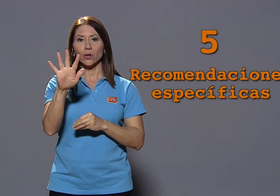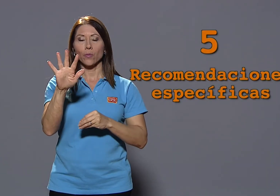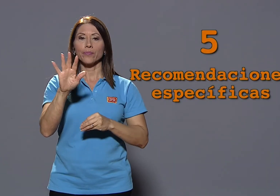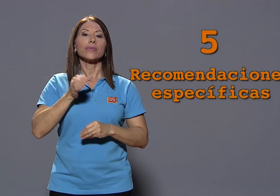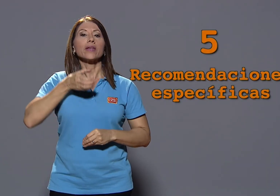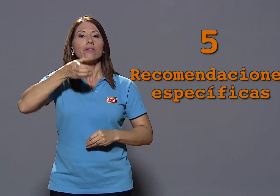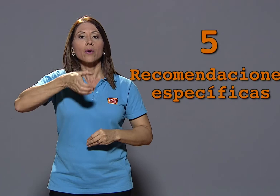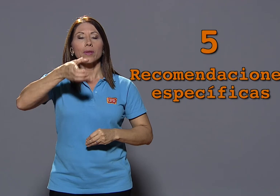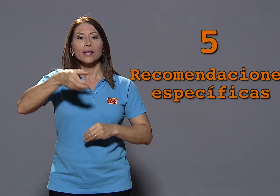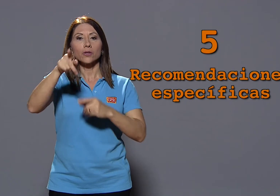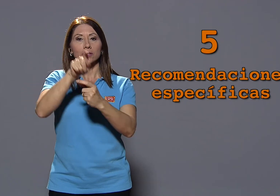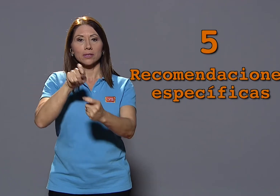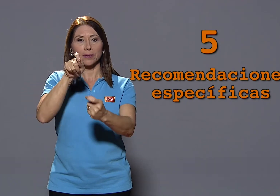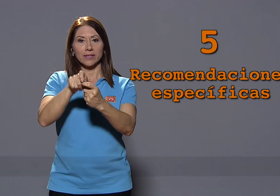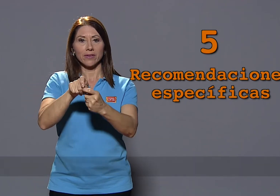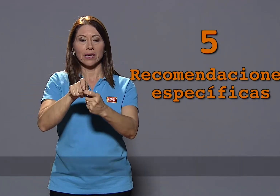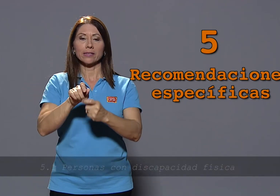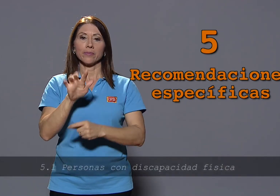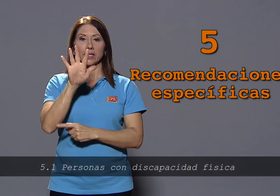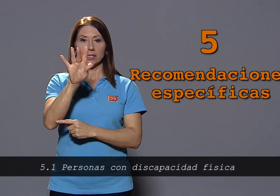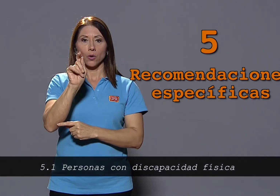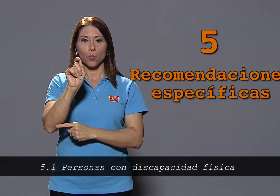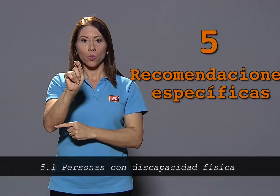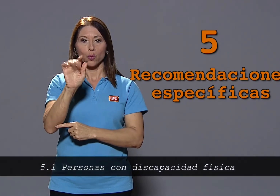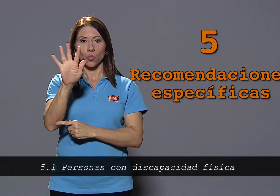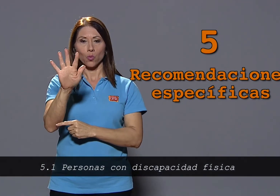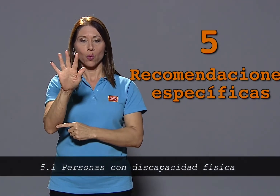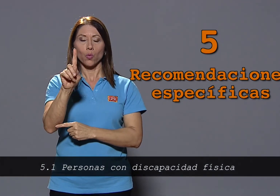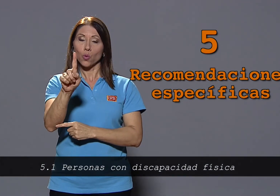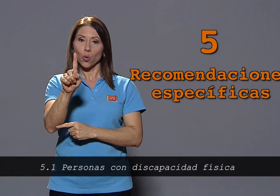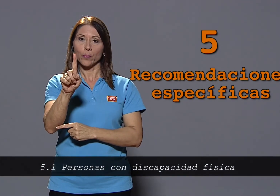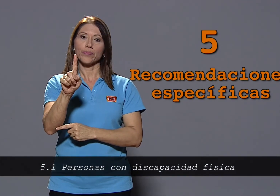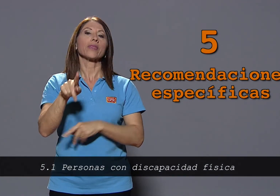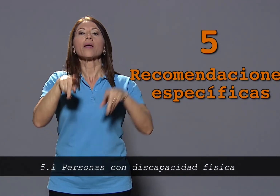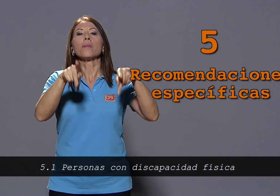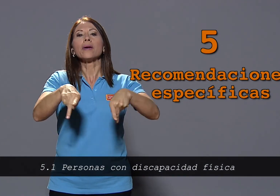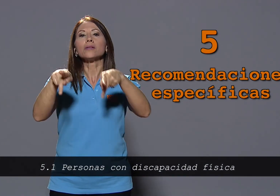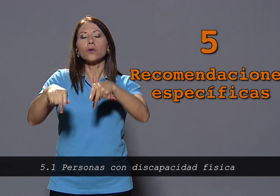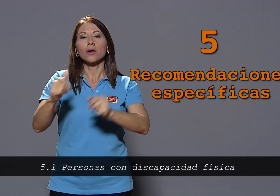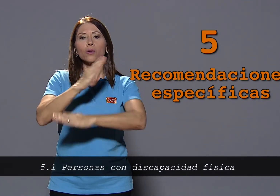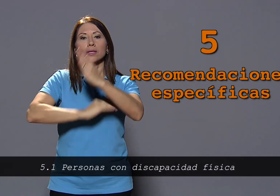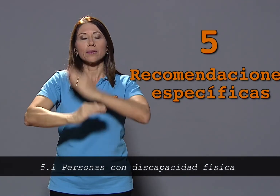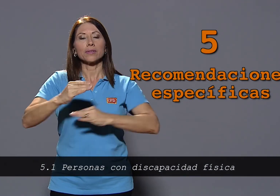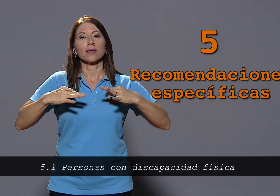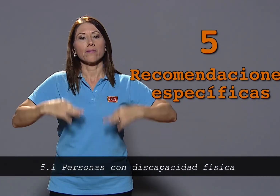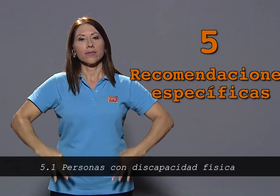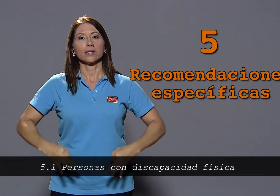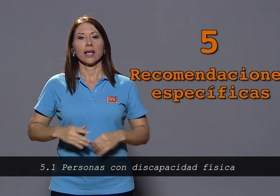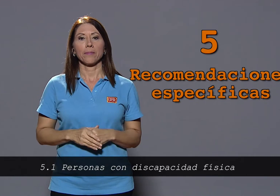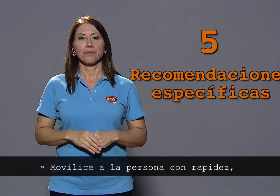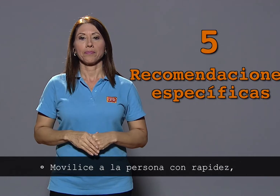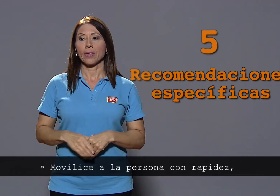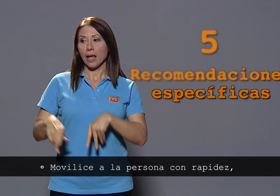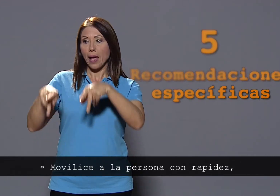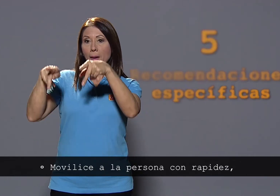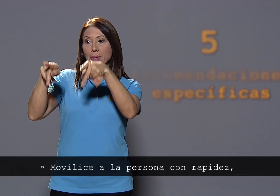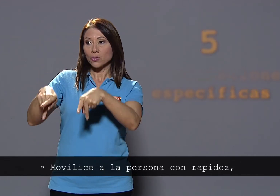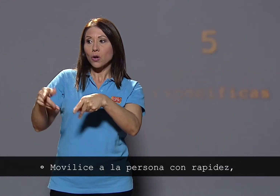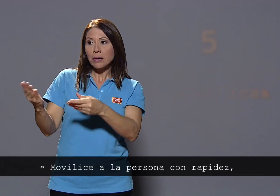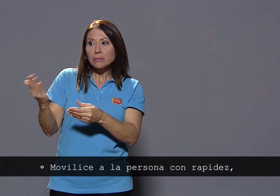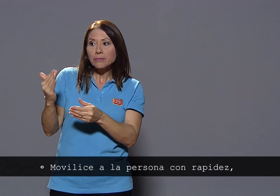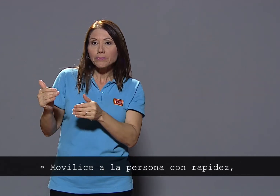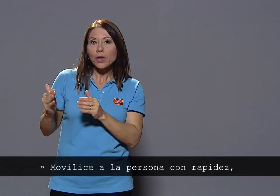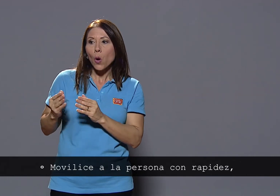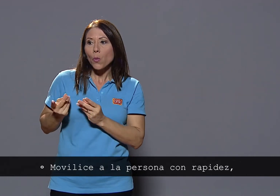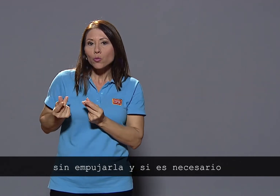¡5! Recomendaciones específicas. 5.1. Personas con discapacidad física. Movilice a la